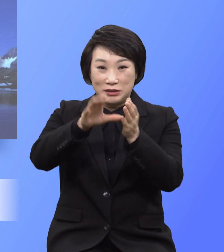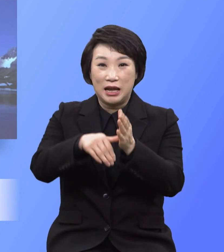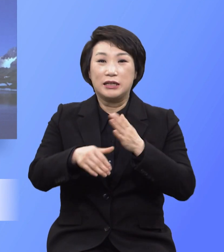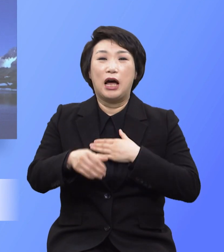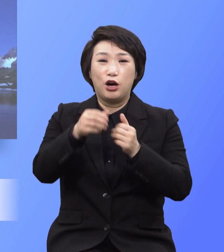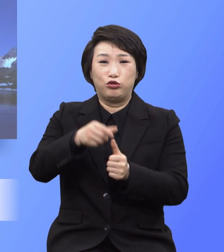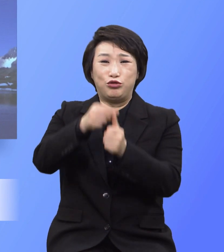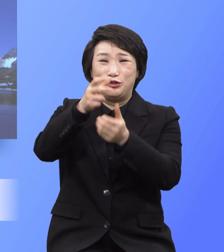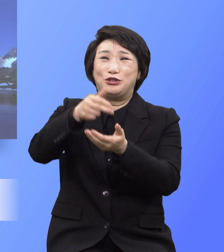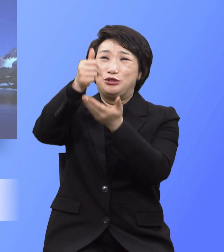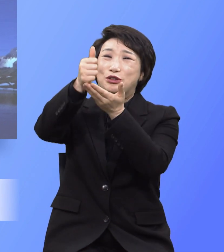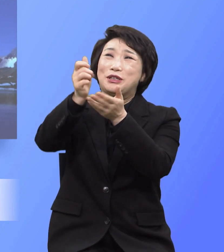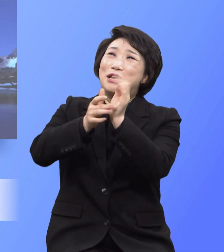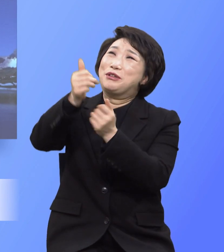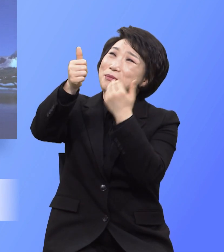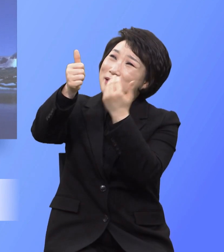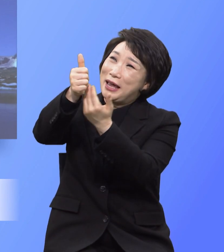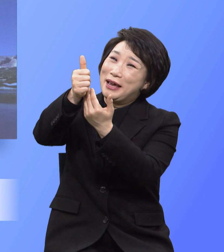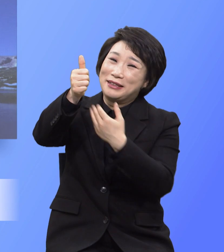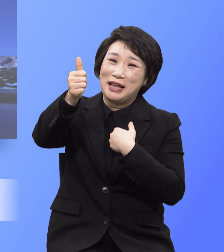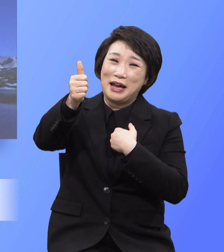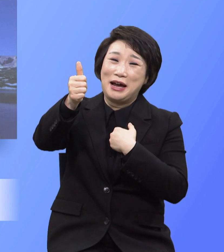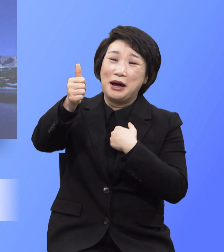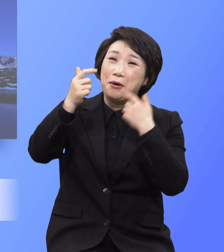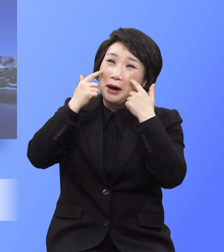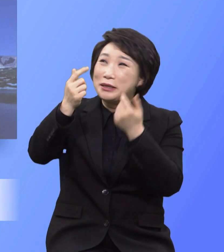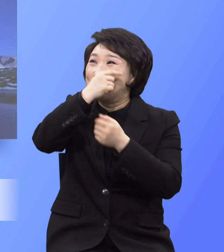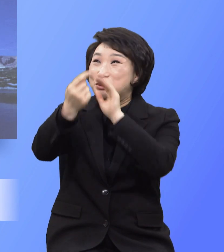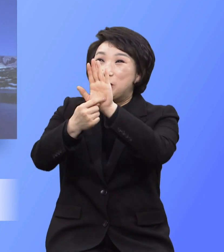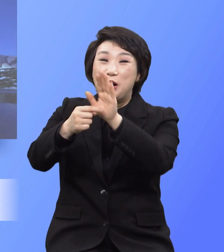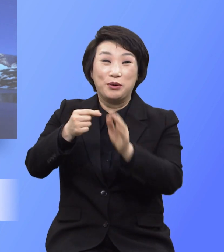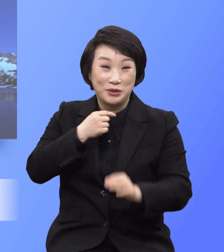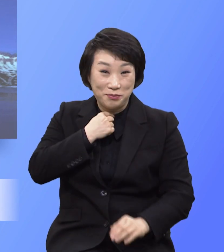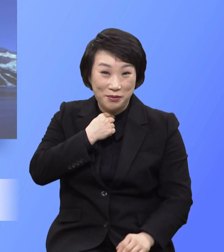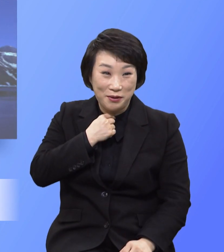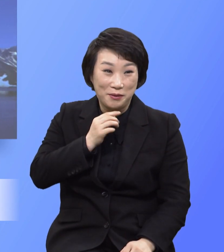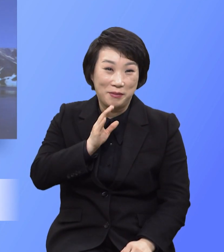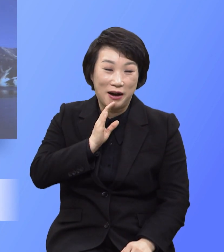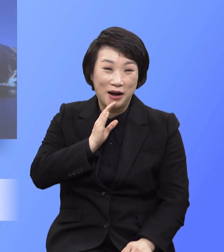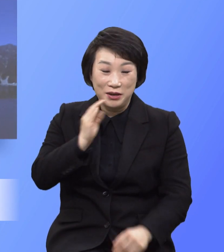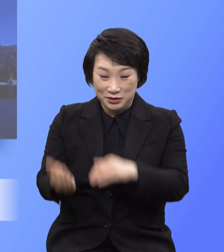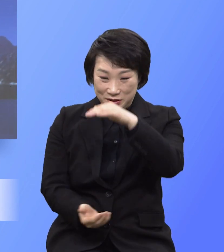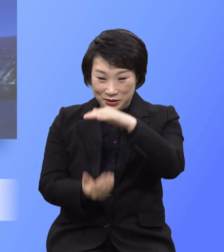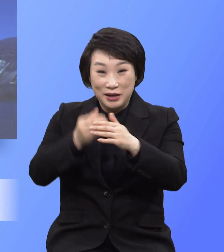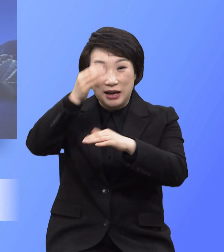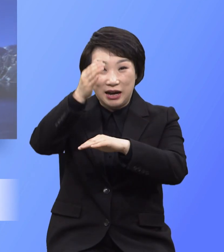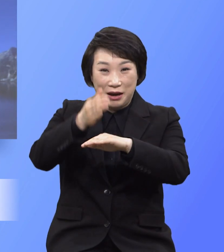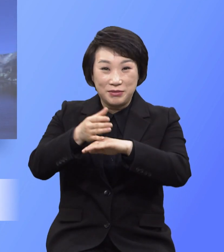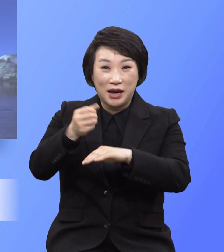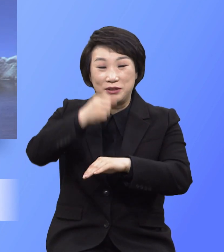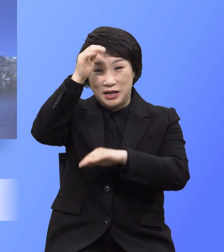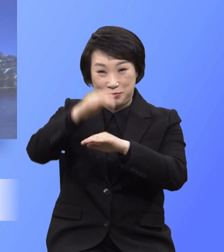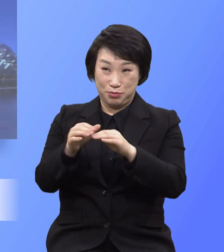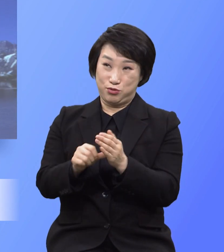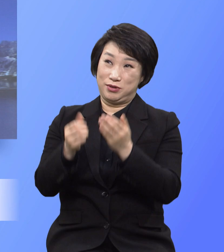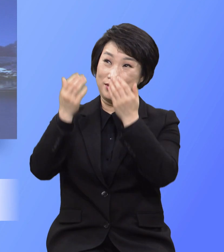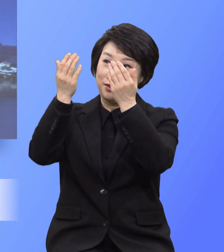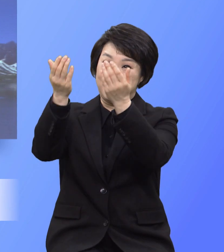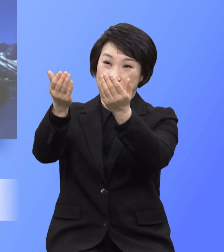구주 예수님에게 내 구주임을 확증하기 위해서 최상의 감사로 예물